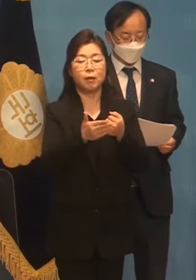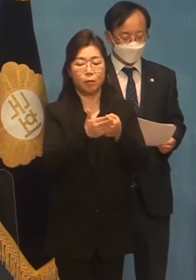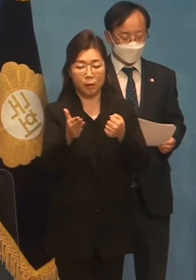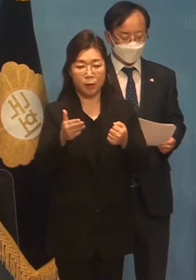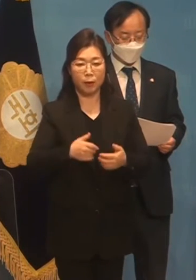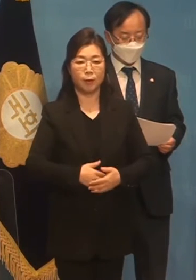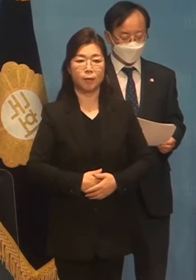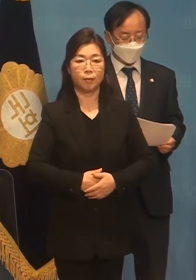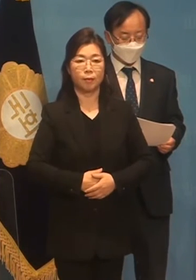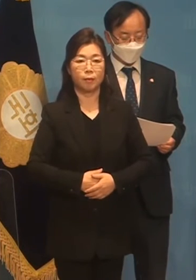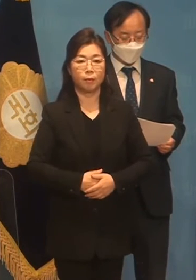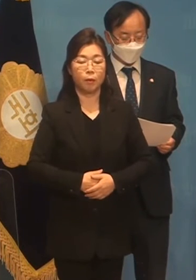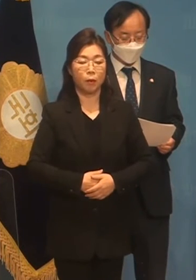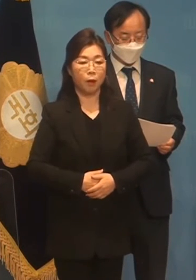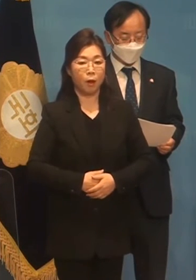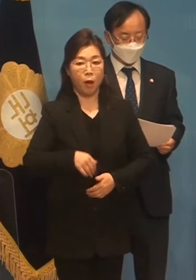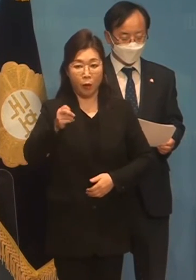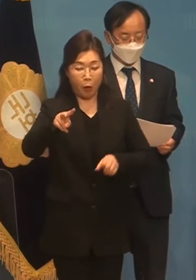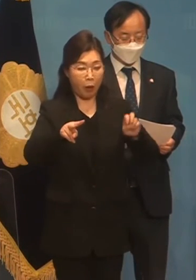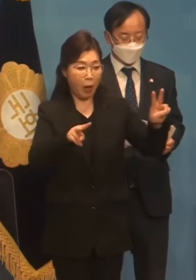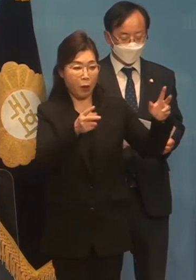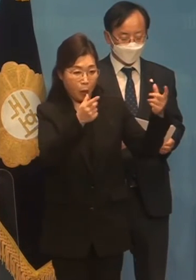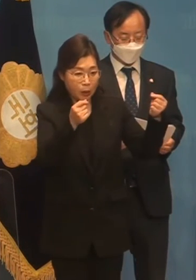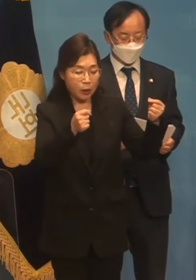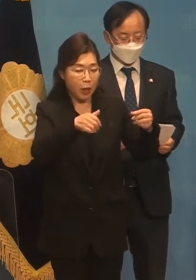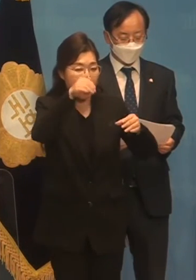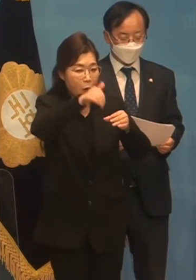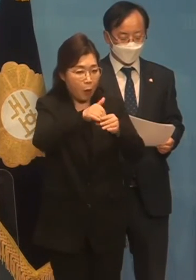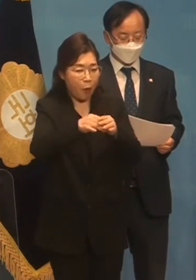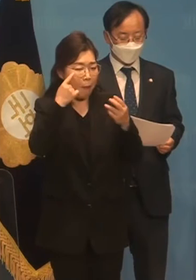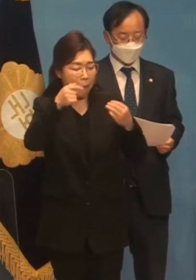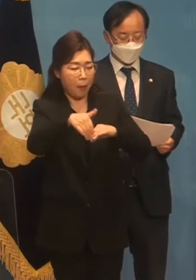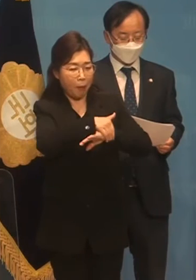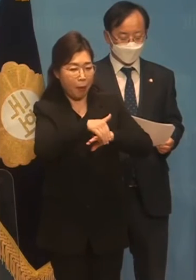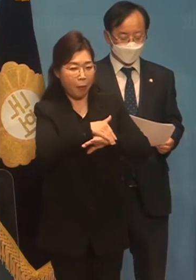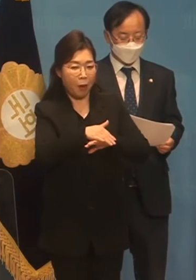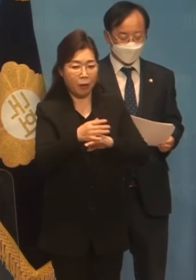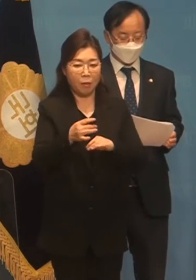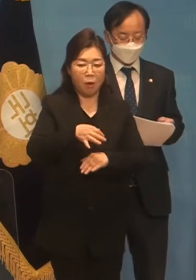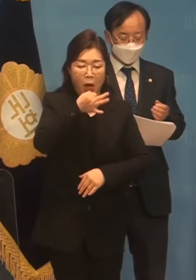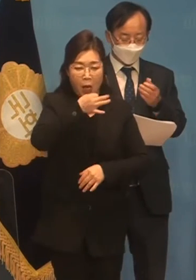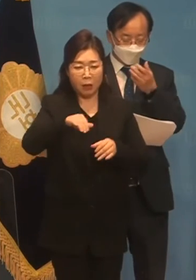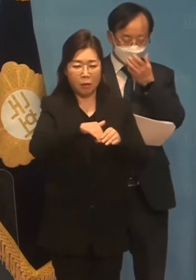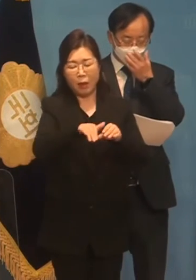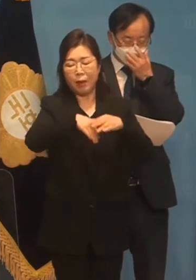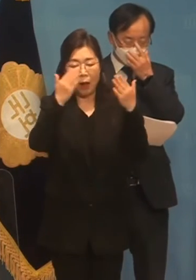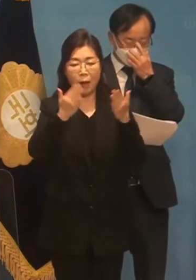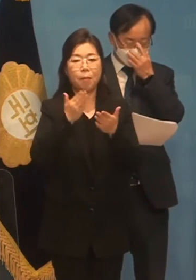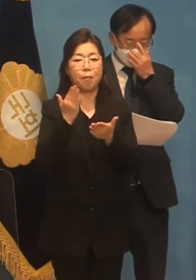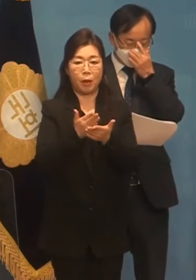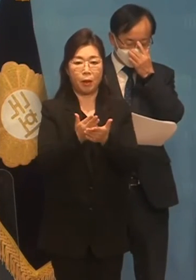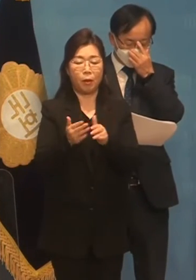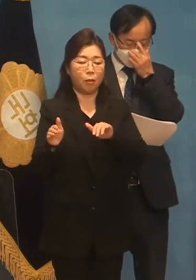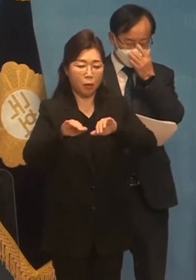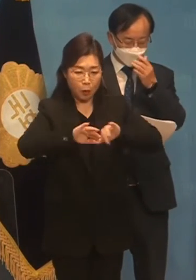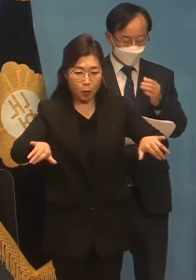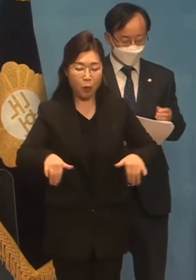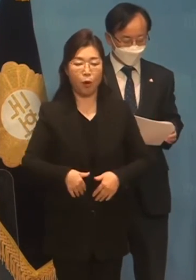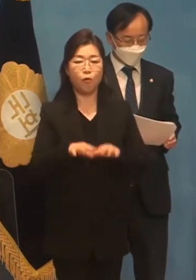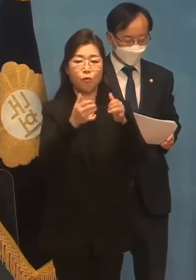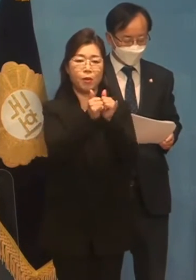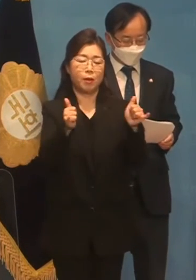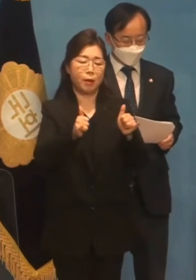것입니다. 여야 모두 선거 전략이나 당리 당략을 내려놓읍시다. 국민이 겪고